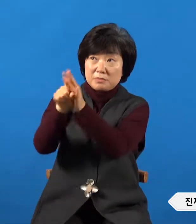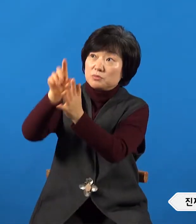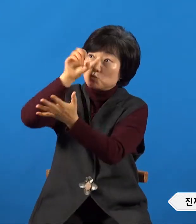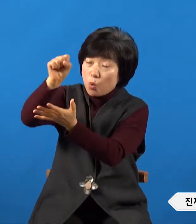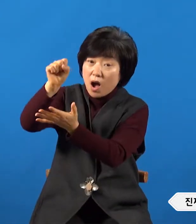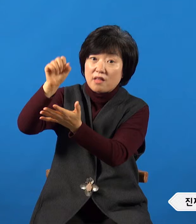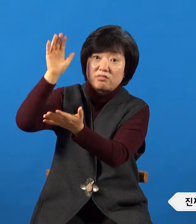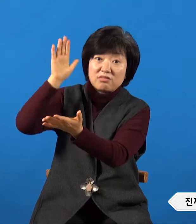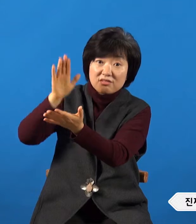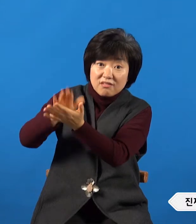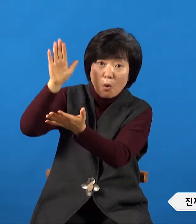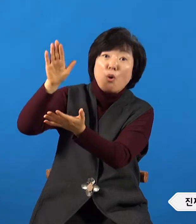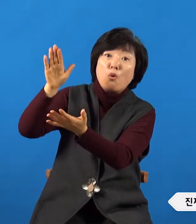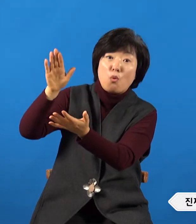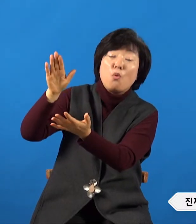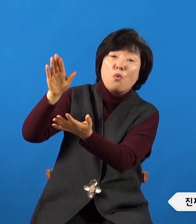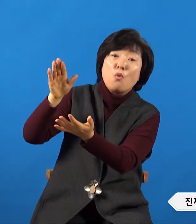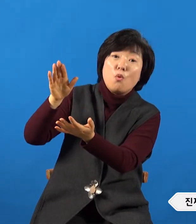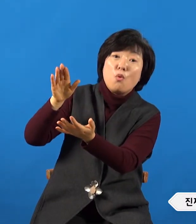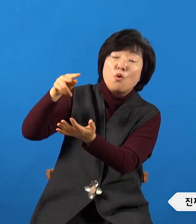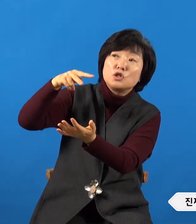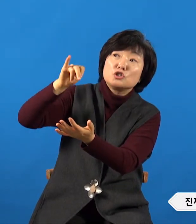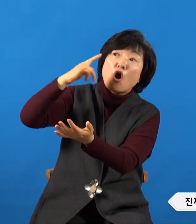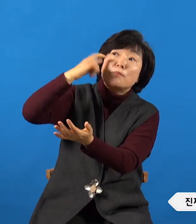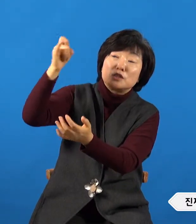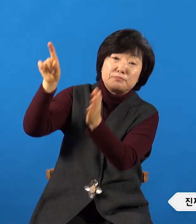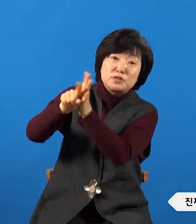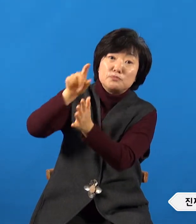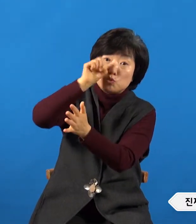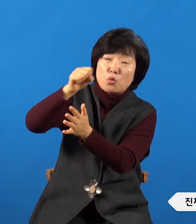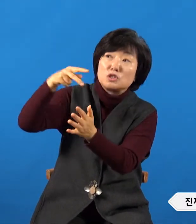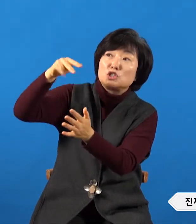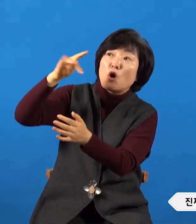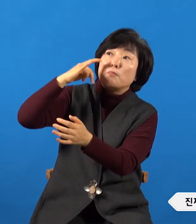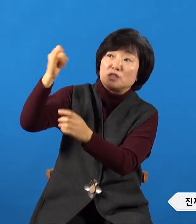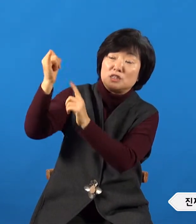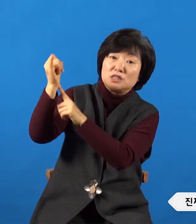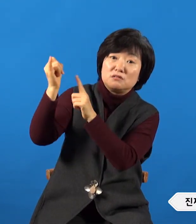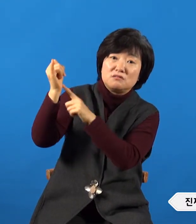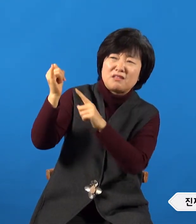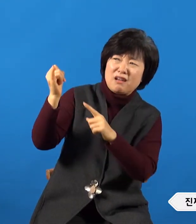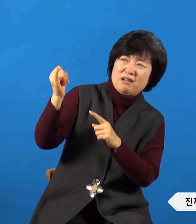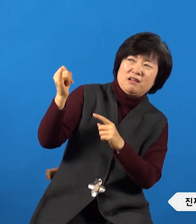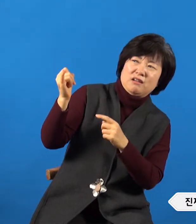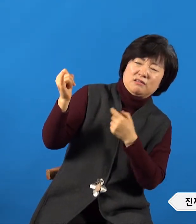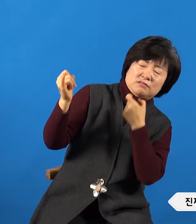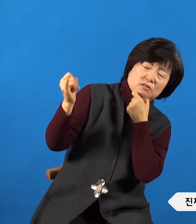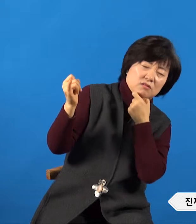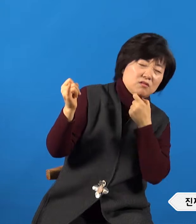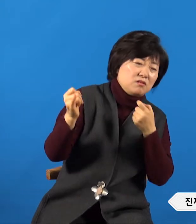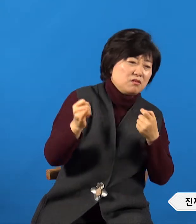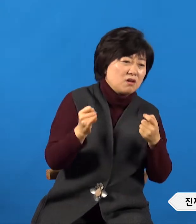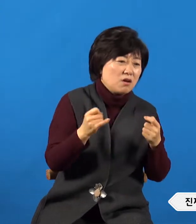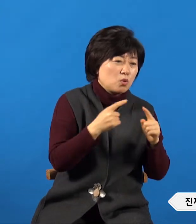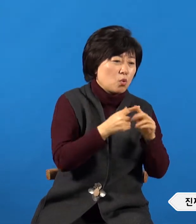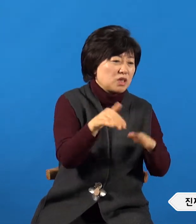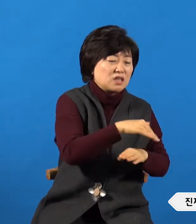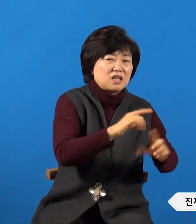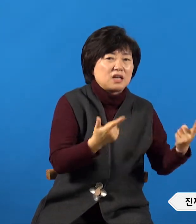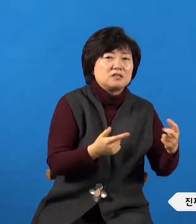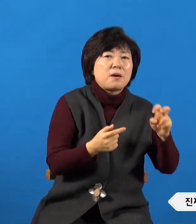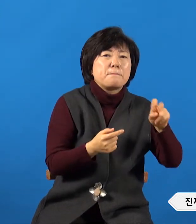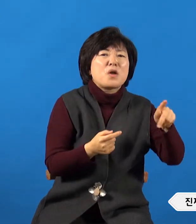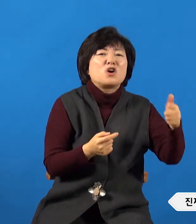믿음 좋다는 뜨거운 시어머니가 있지만 그 시어머니 때문에 교회에 나오지 않는 며느리의 모습을 봅니다. 교회에